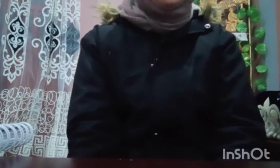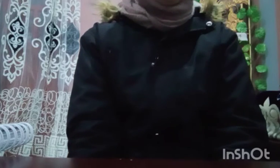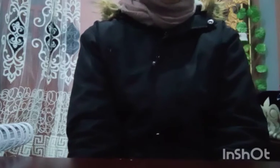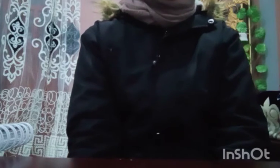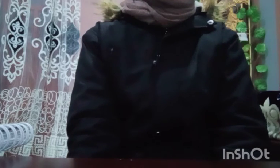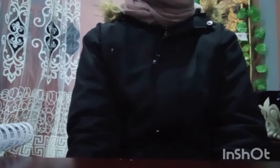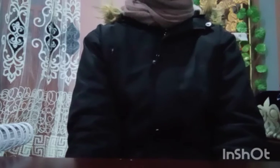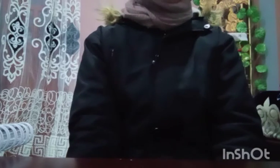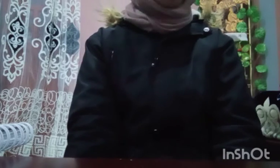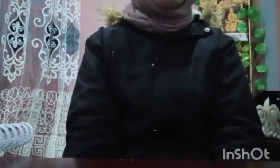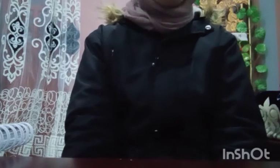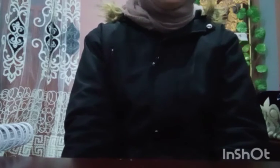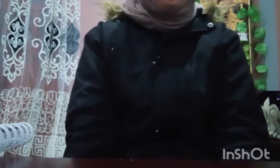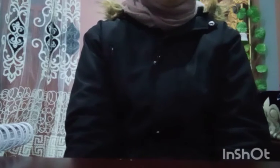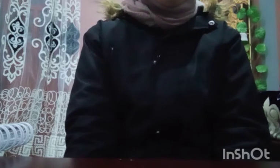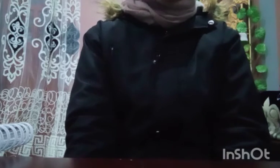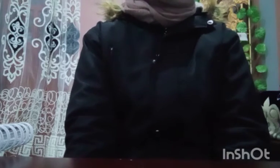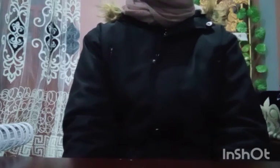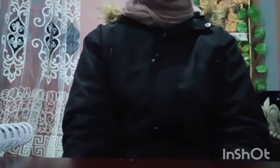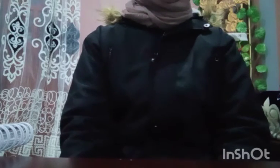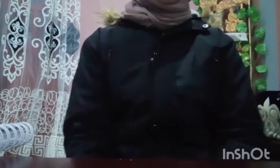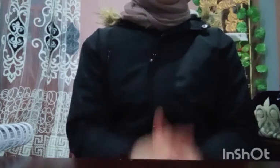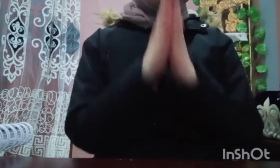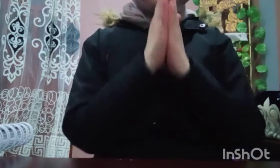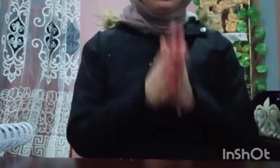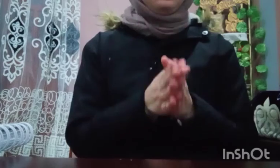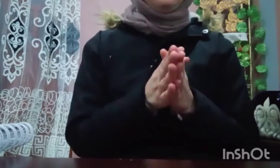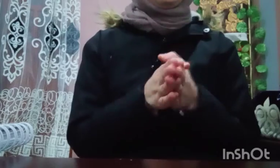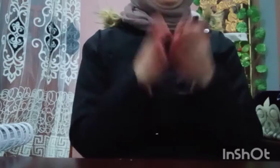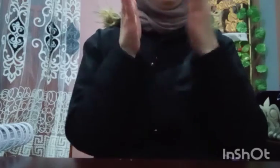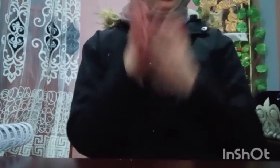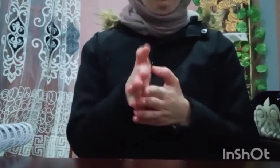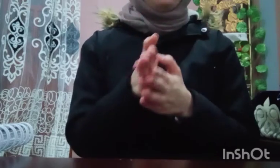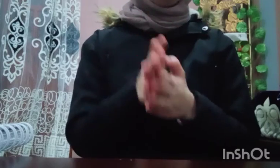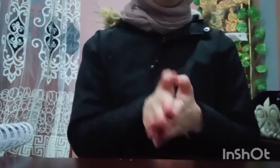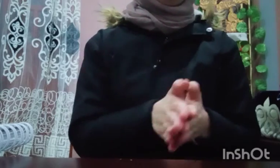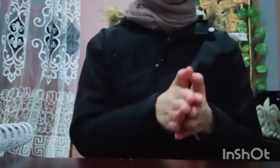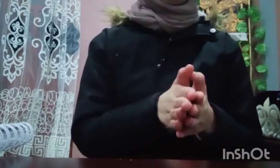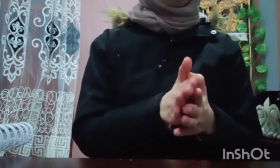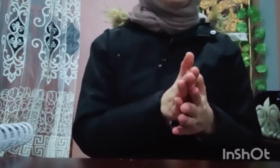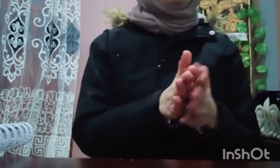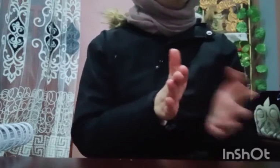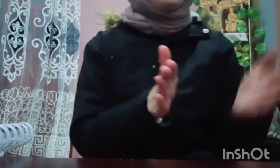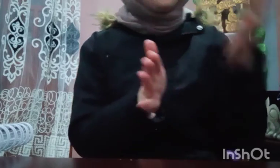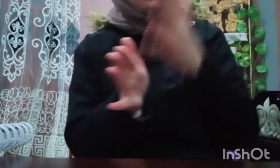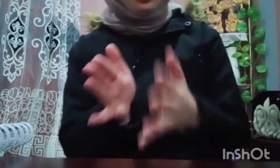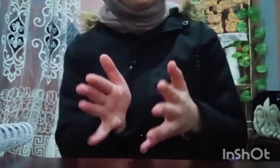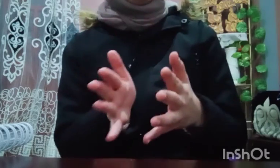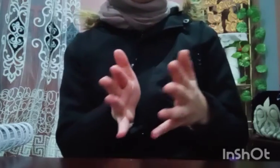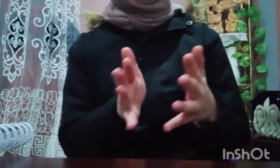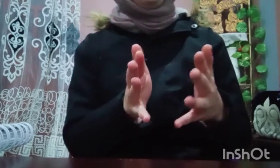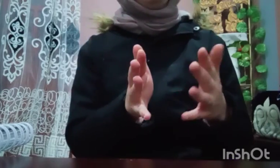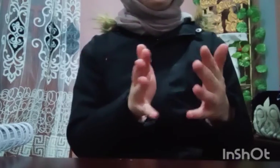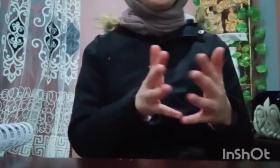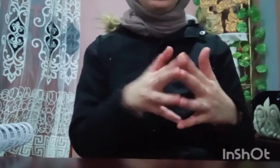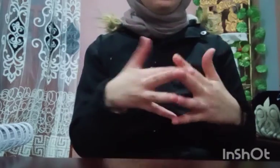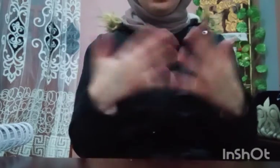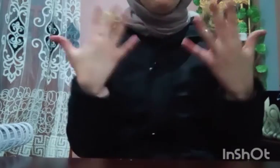اكثر، واستغليت وقتي اكثر، وما زلت نتعلم، وما زلت نتعلم اكثر. وين نوصل؟ انا ما نقولش